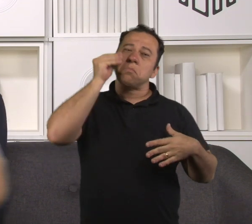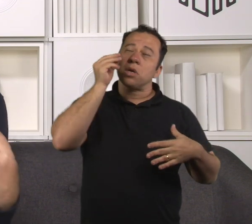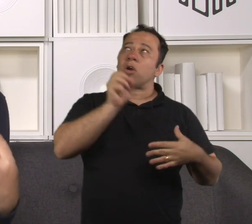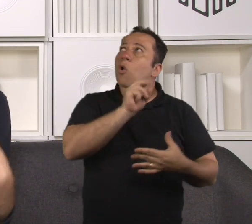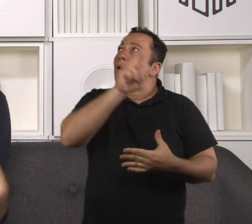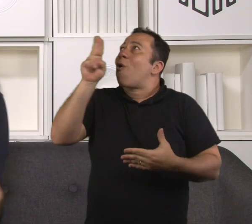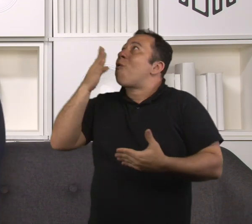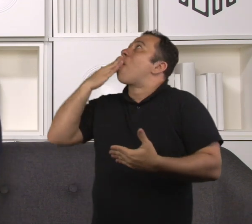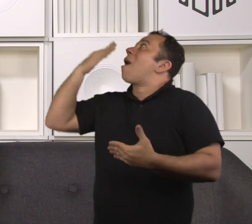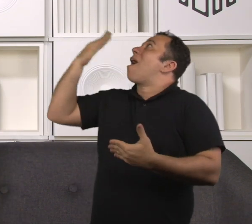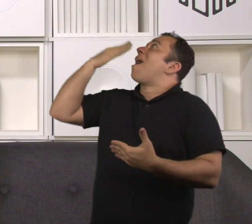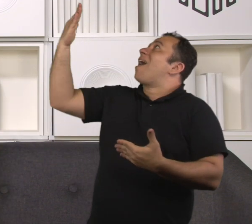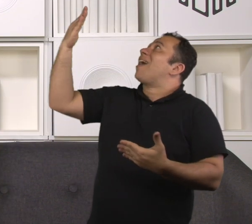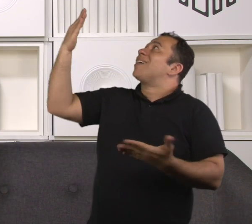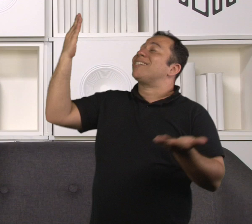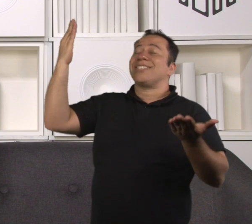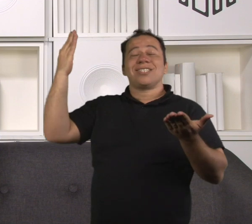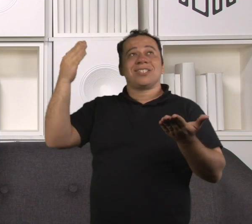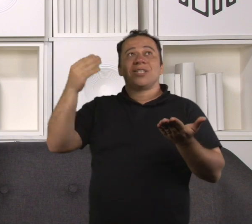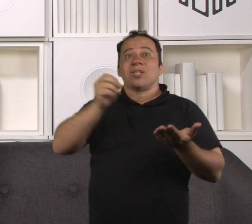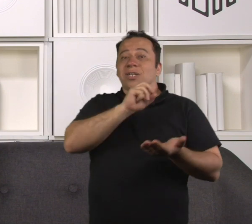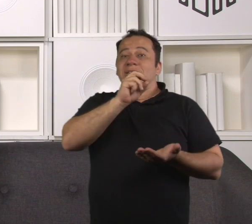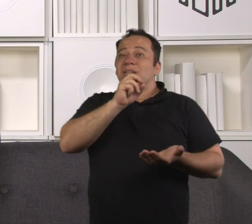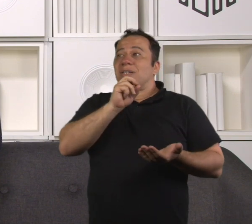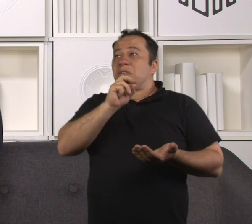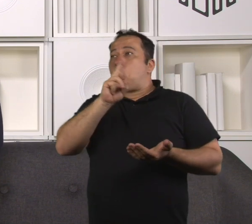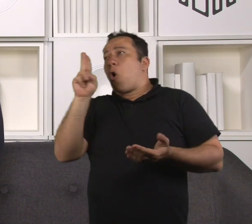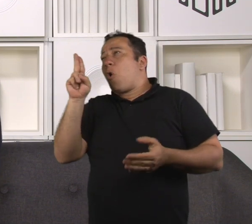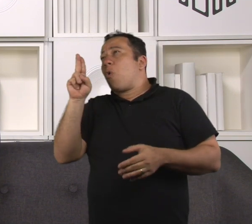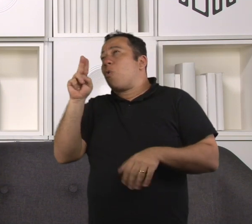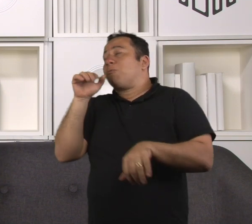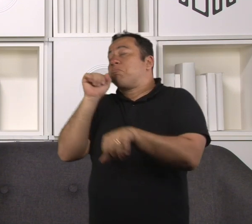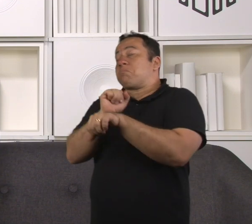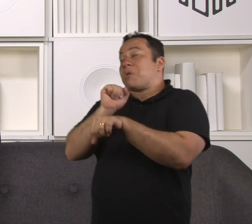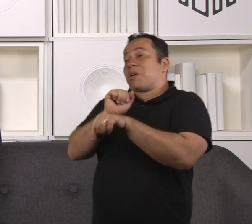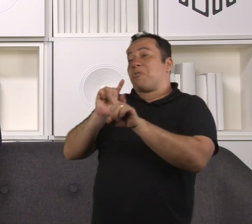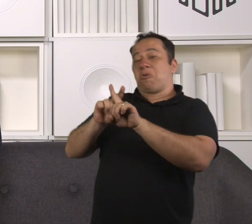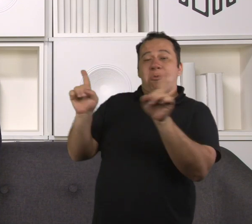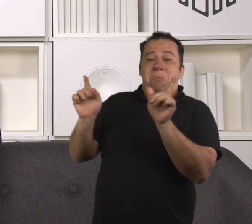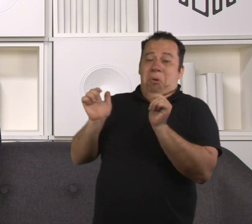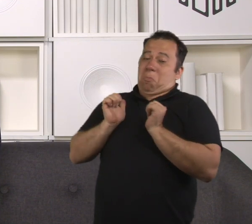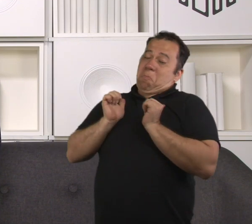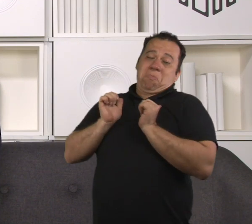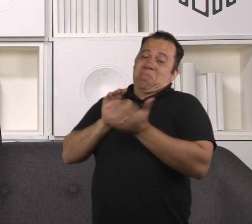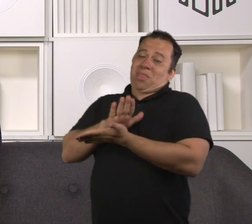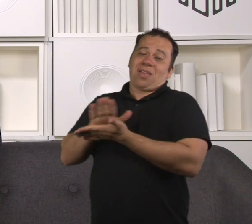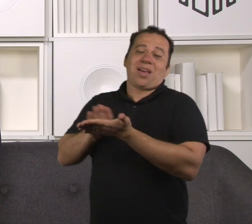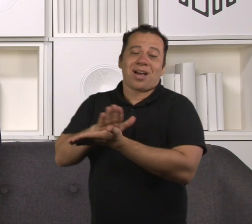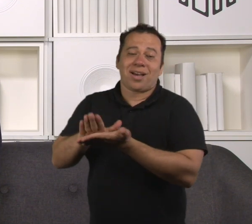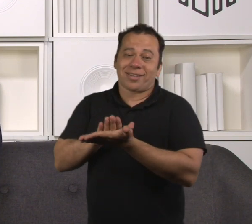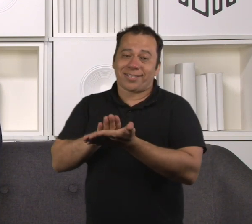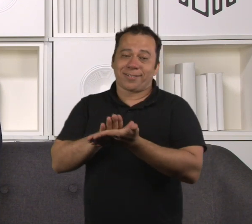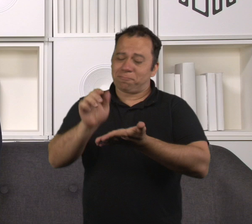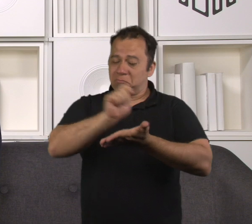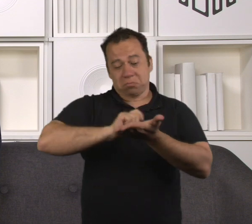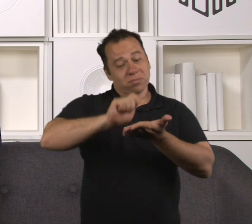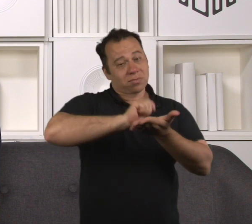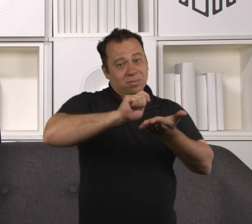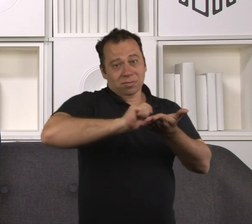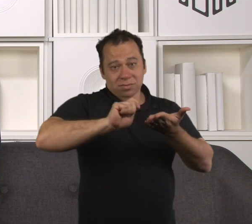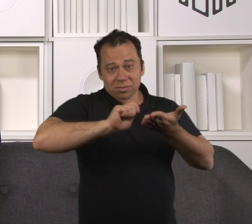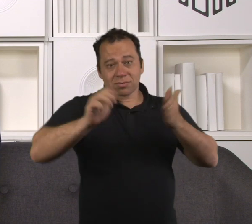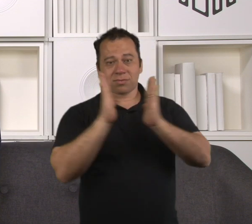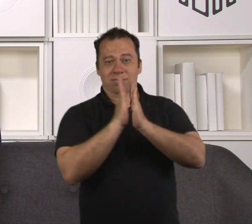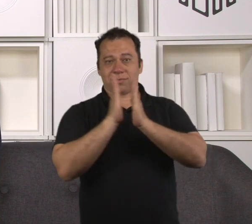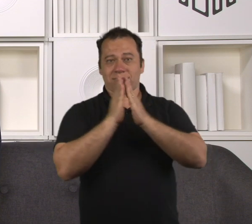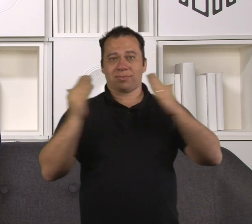e não veio. Tenha uma conversa, escreva alguma coisa para Deus, escreva a sua oração